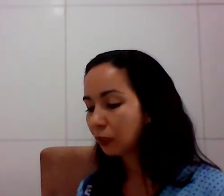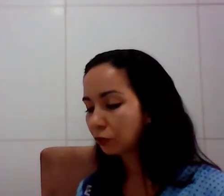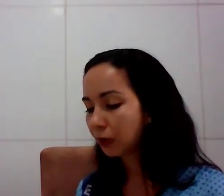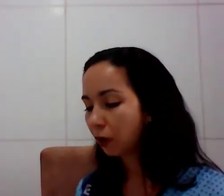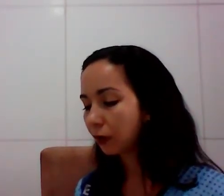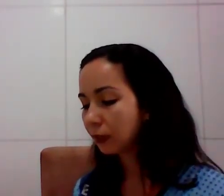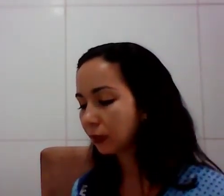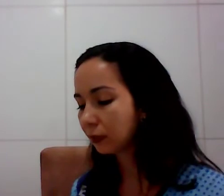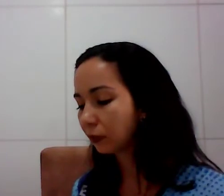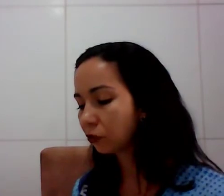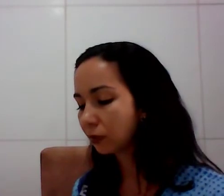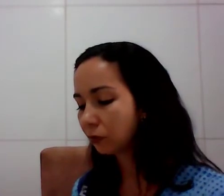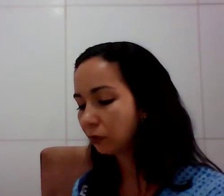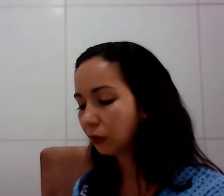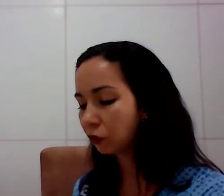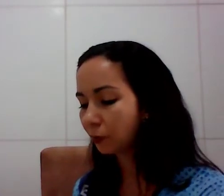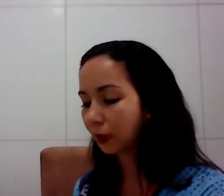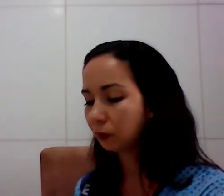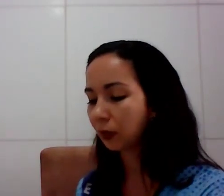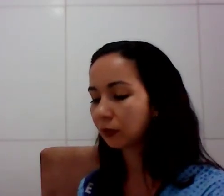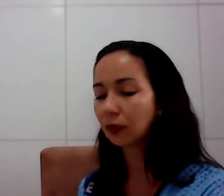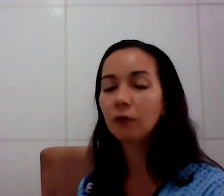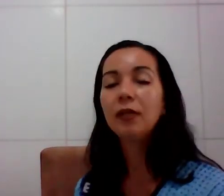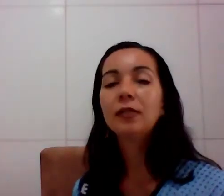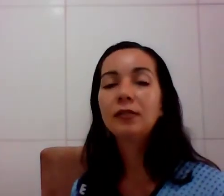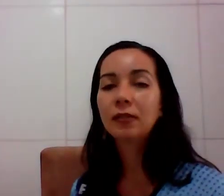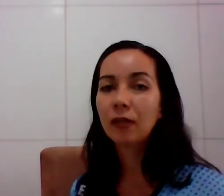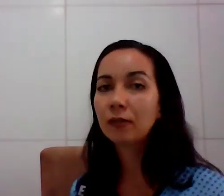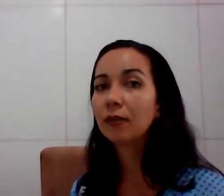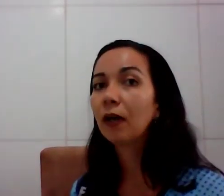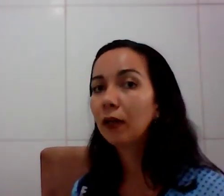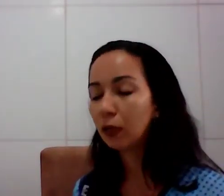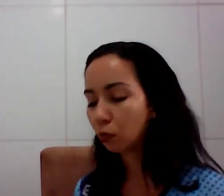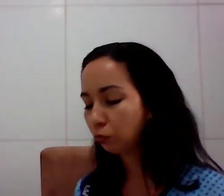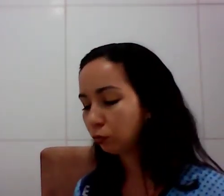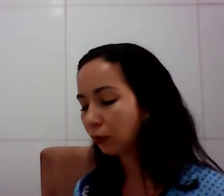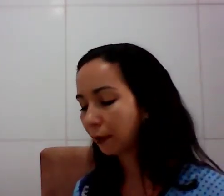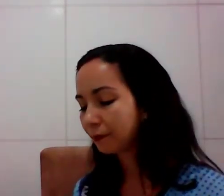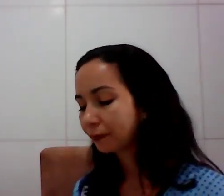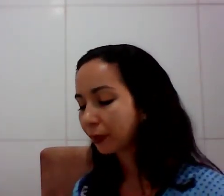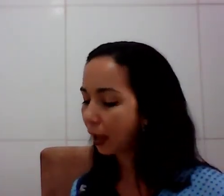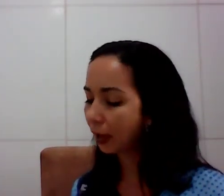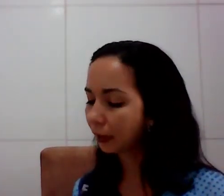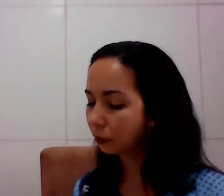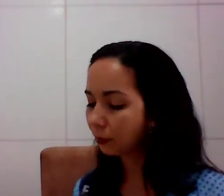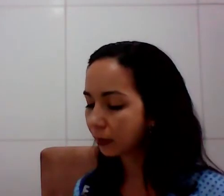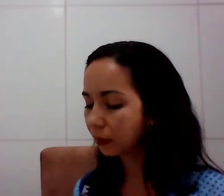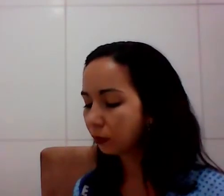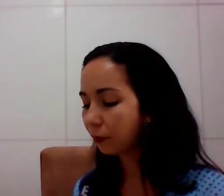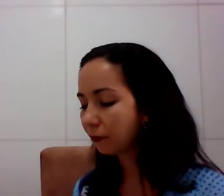Unesco, que é a Organização das Nações Unidas para a Educação, Ciência e Cultura. Aqui no Brasil também